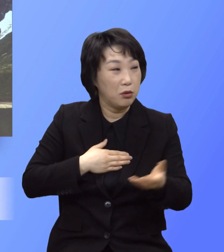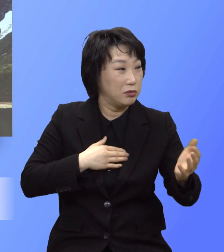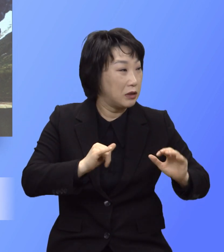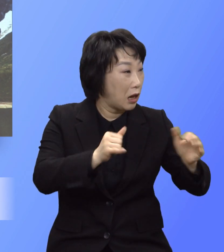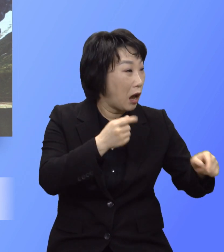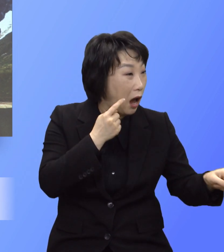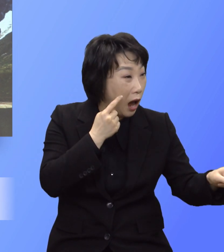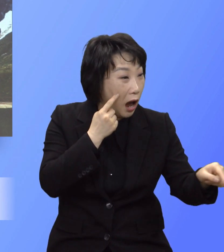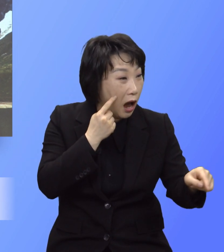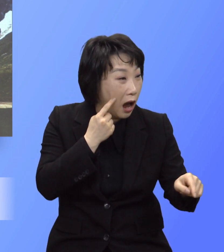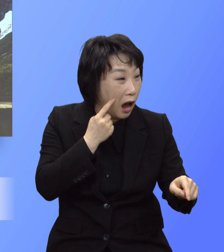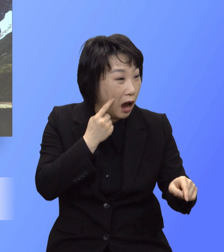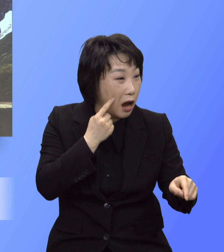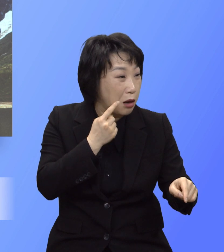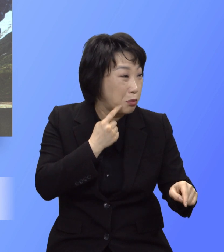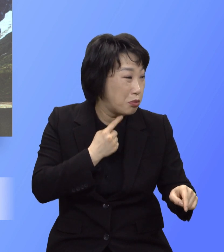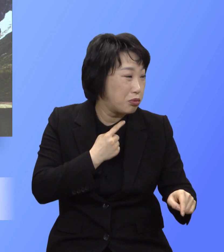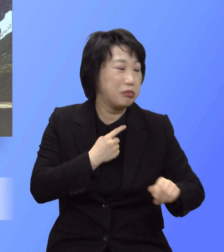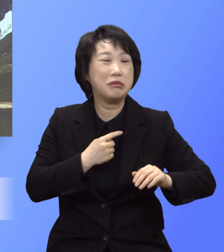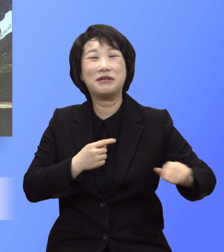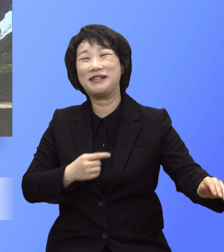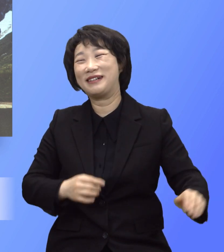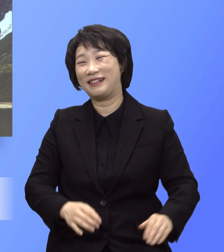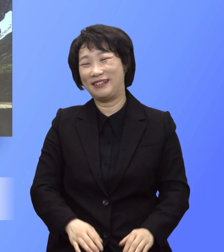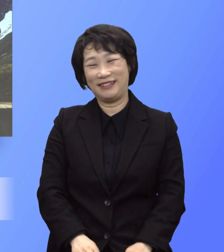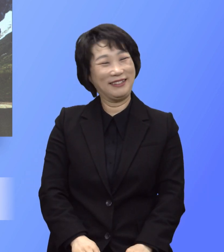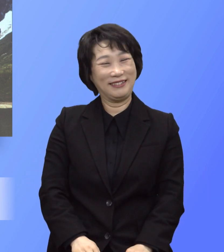부러울 것이 전혀 없는